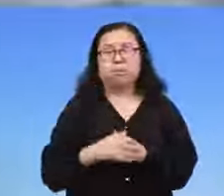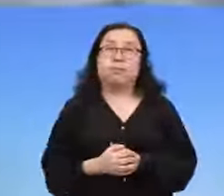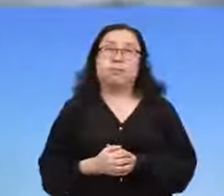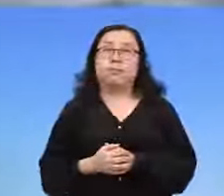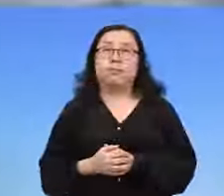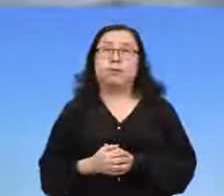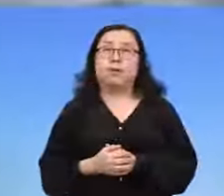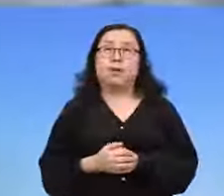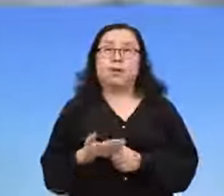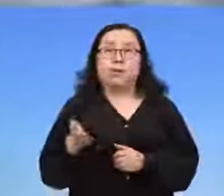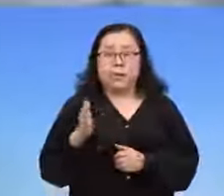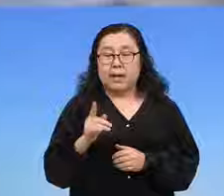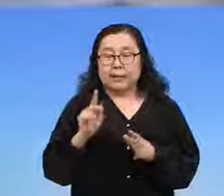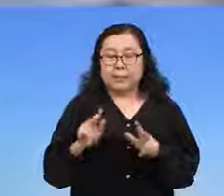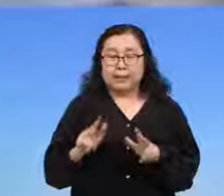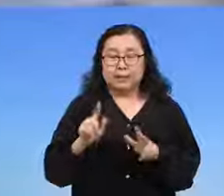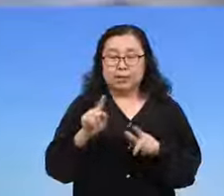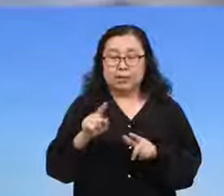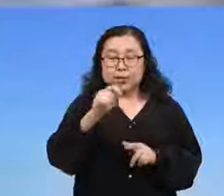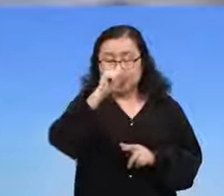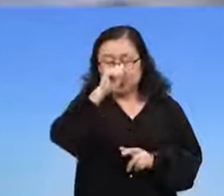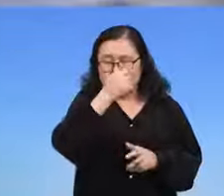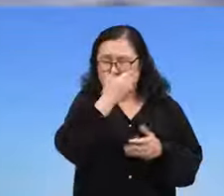근데 여러분, 여기서 중요한 게 순서예요.